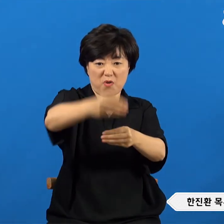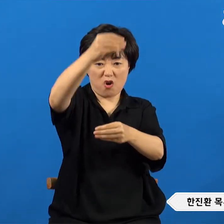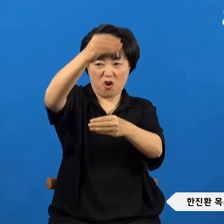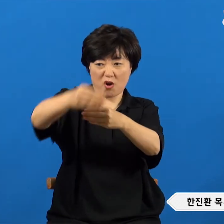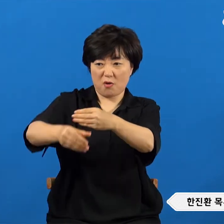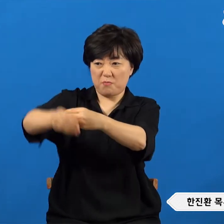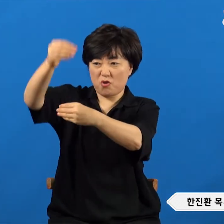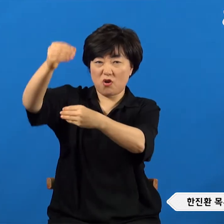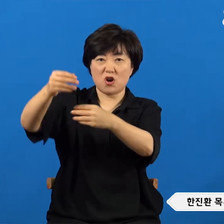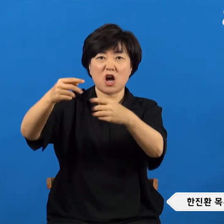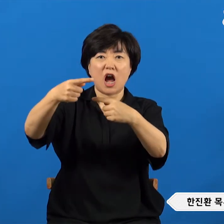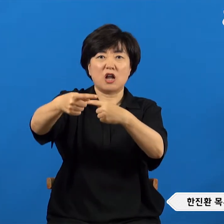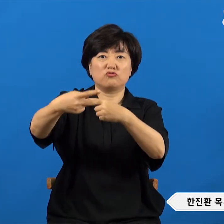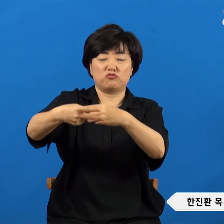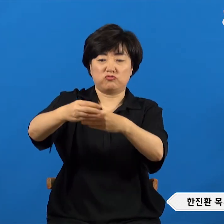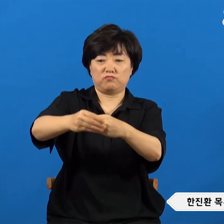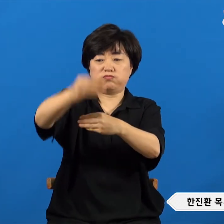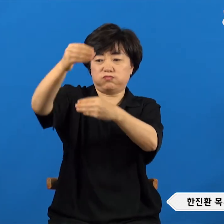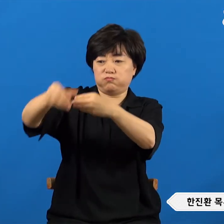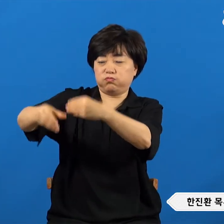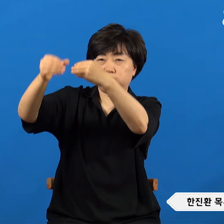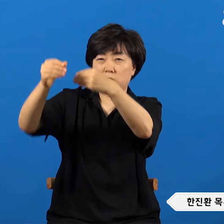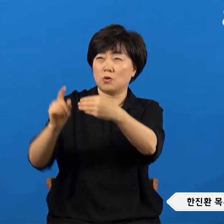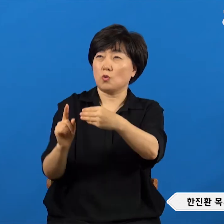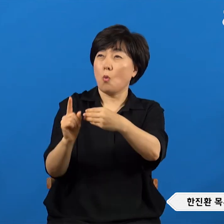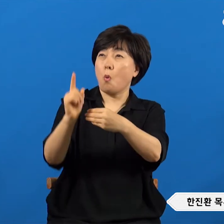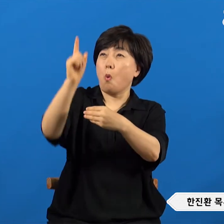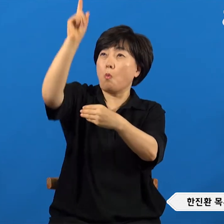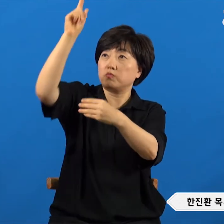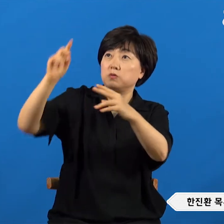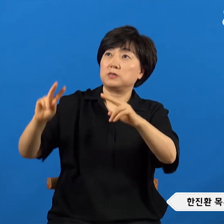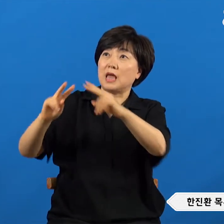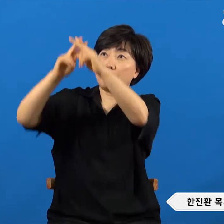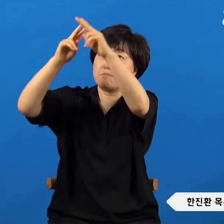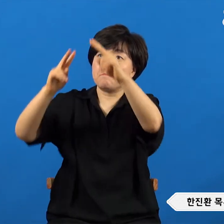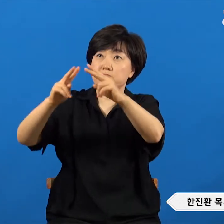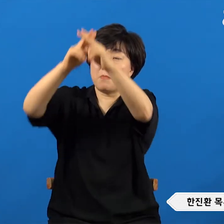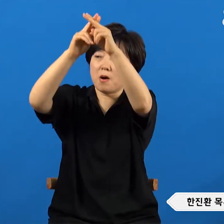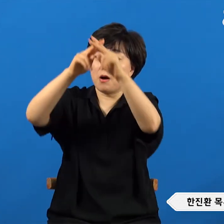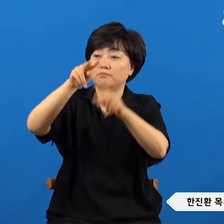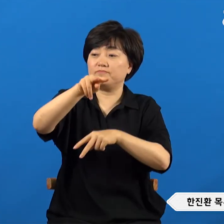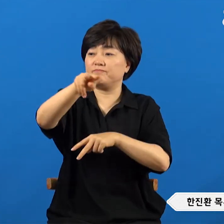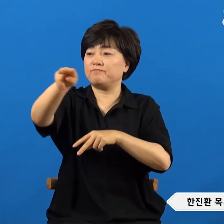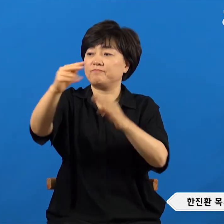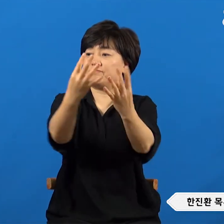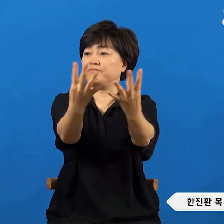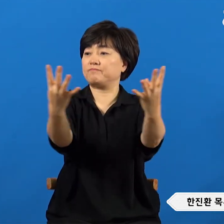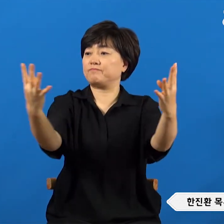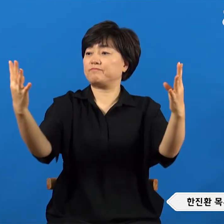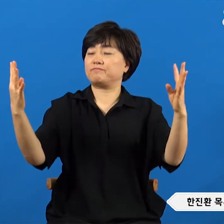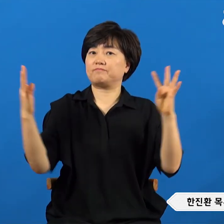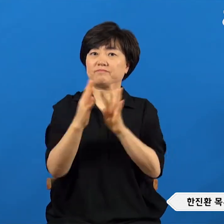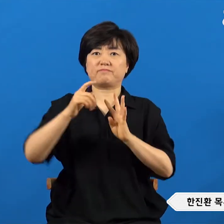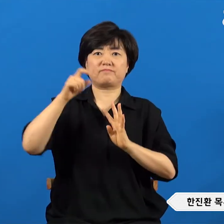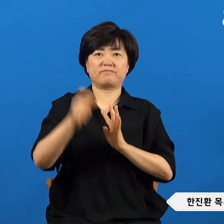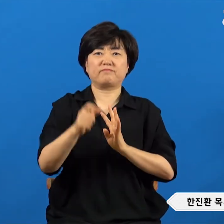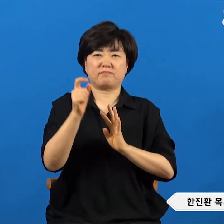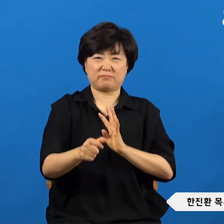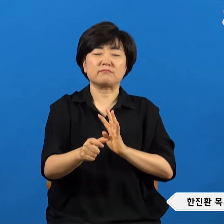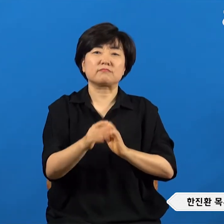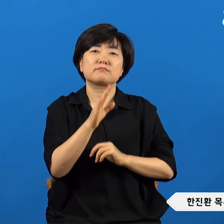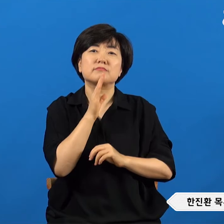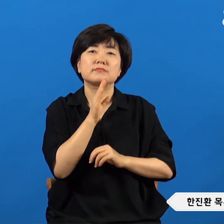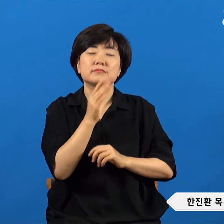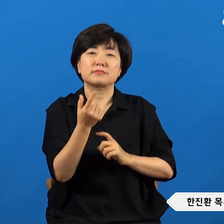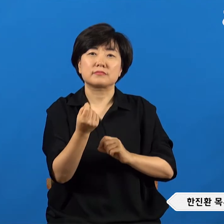그리고 높은 탑들이 성을 둘러싸고 있어서 그야말로 견고한 방어진지를 구축하고